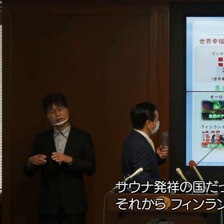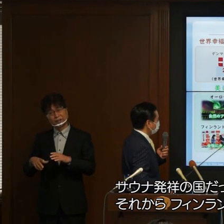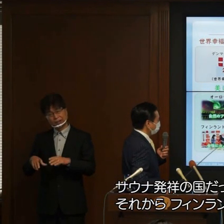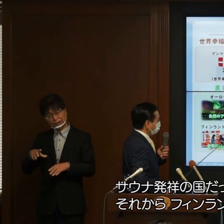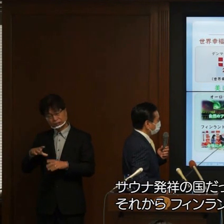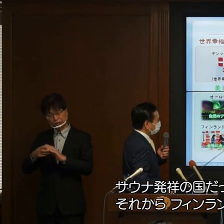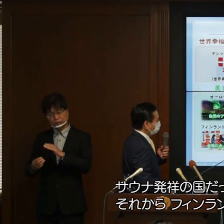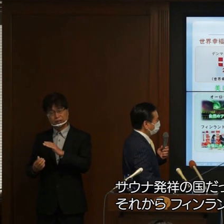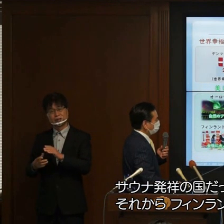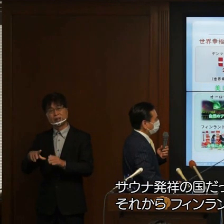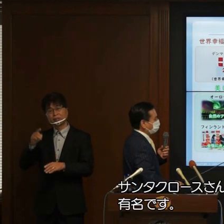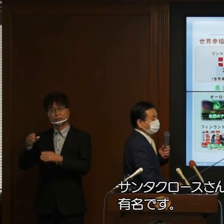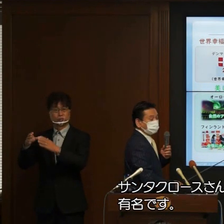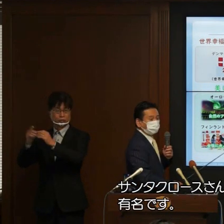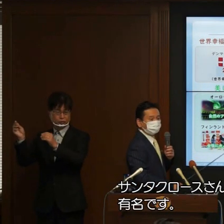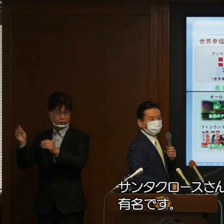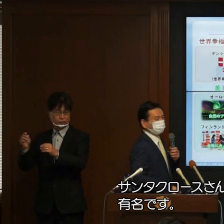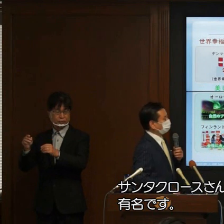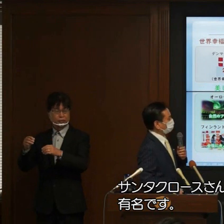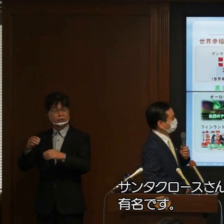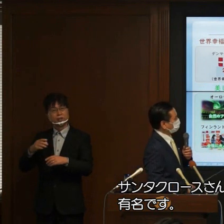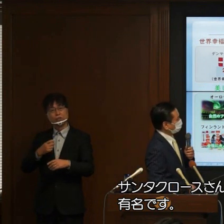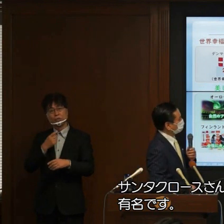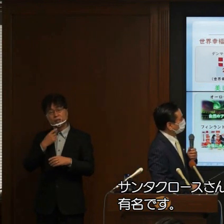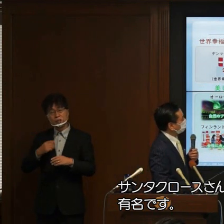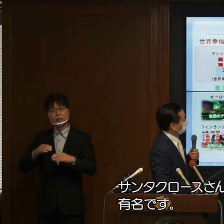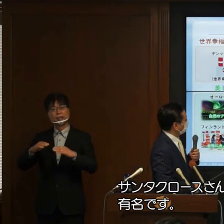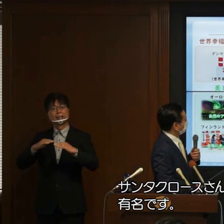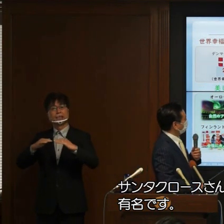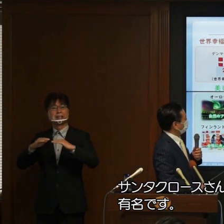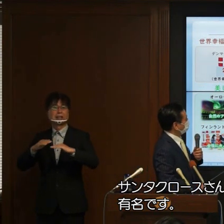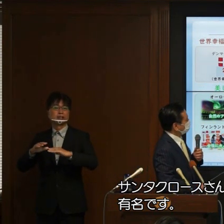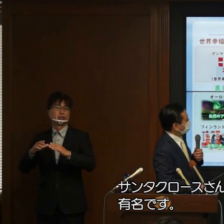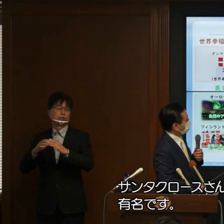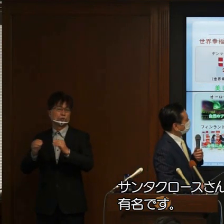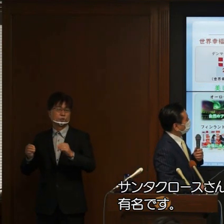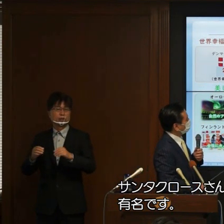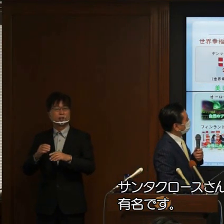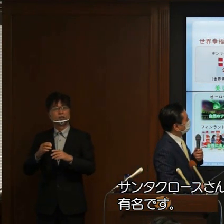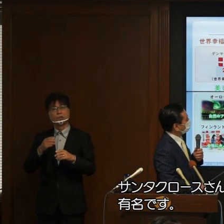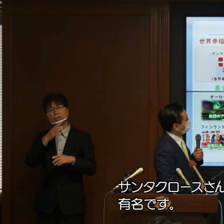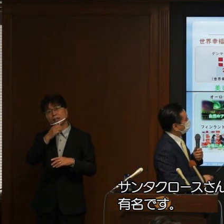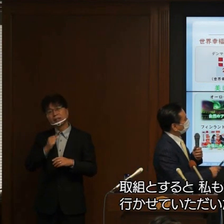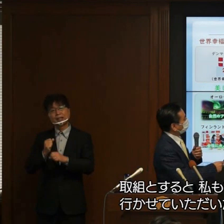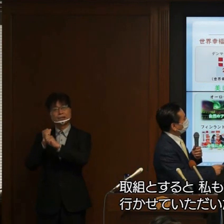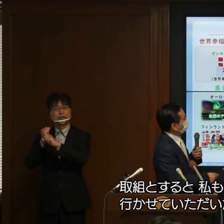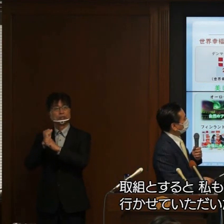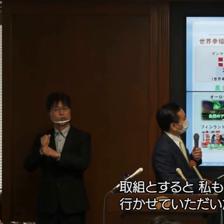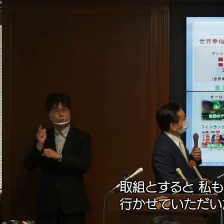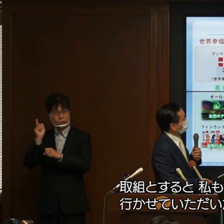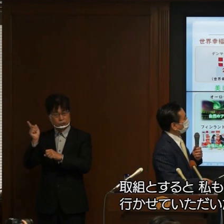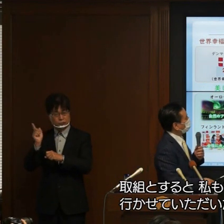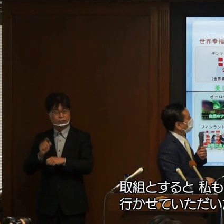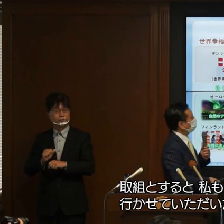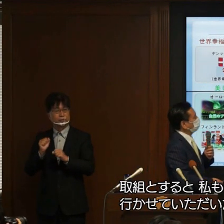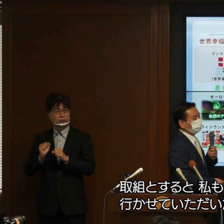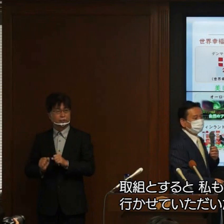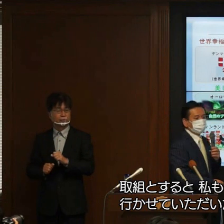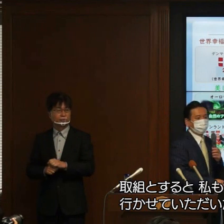フィンランドデザインだとか、サンタクロースさんというところでも有名です。で、取り組みとす